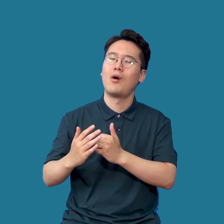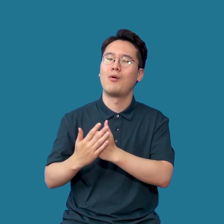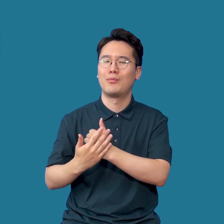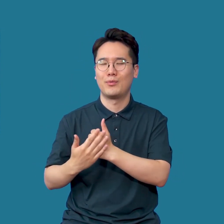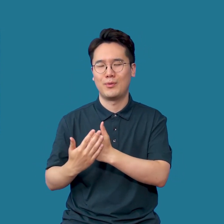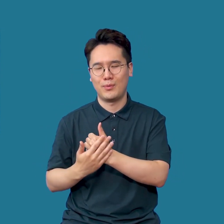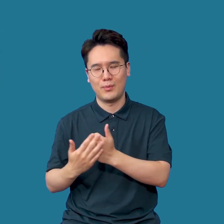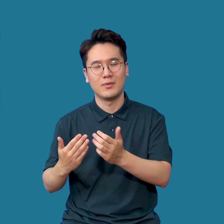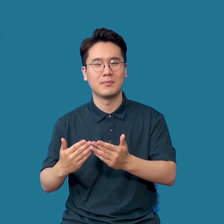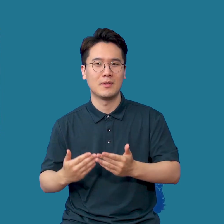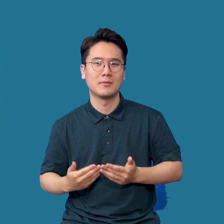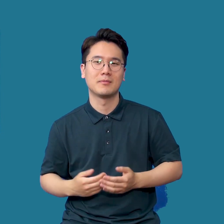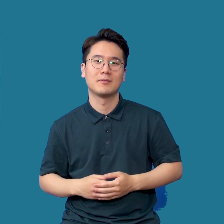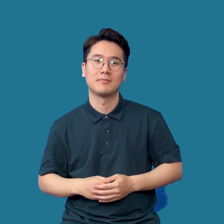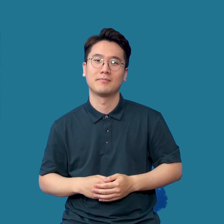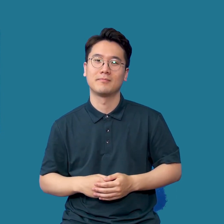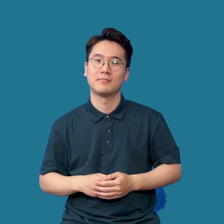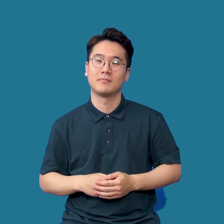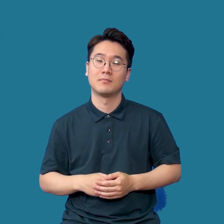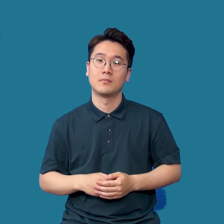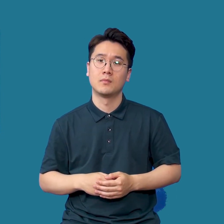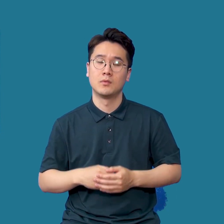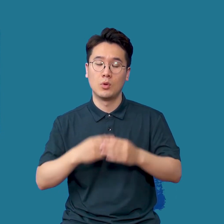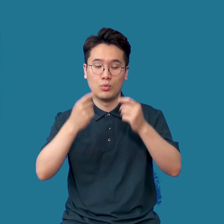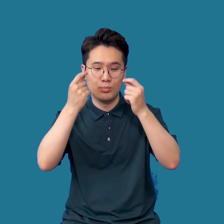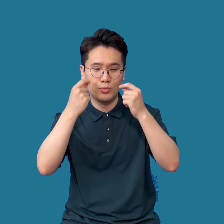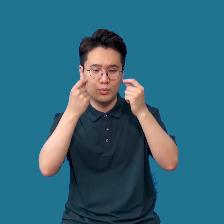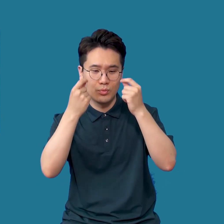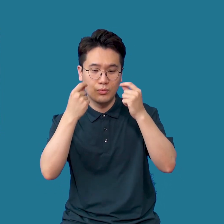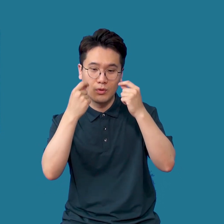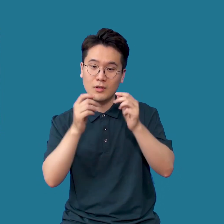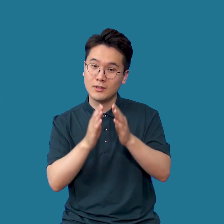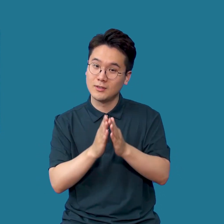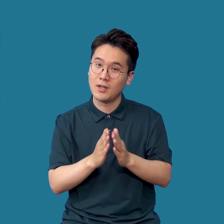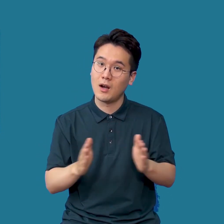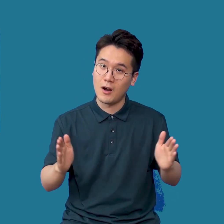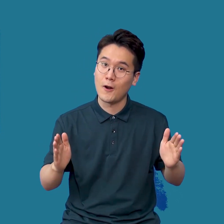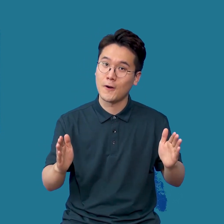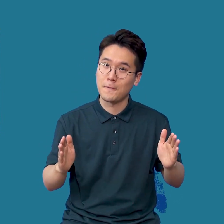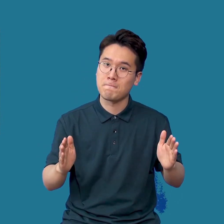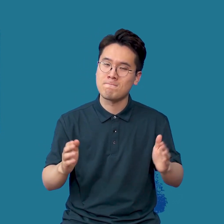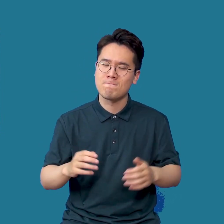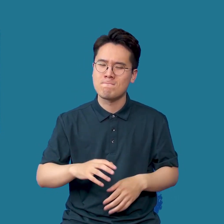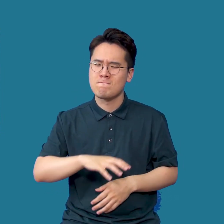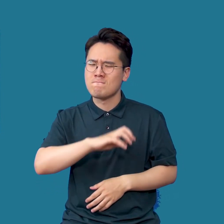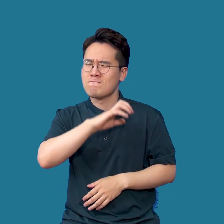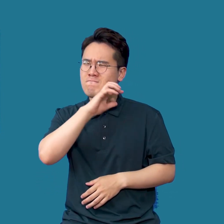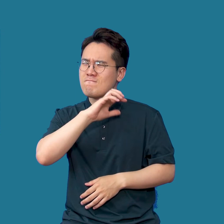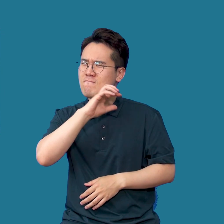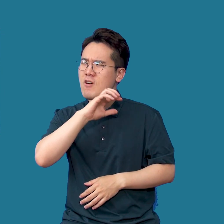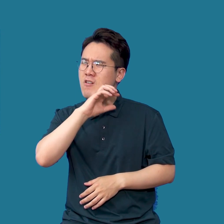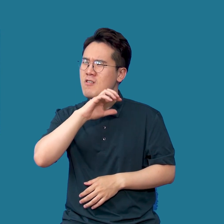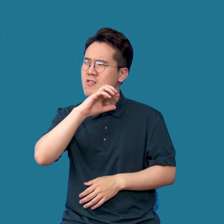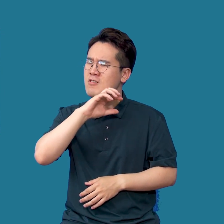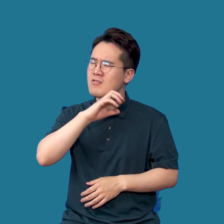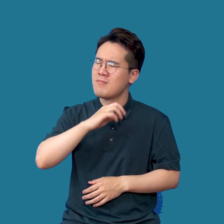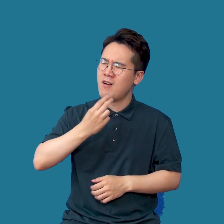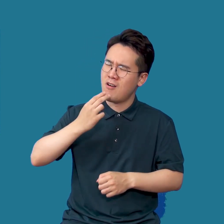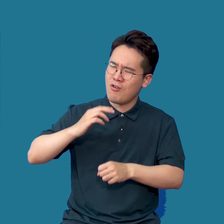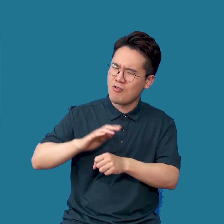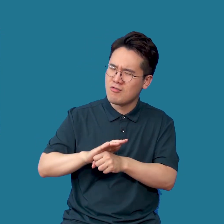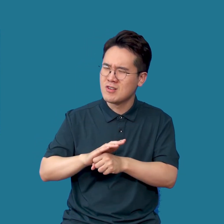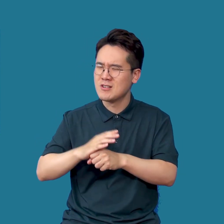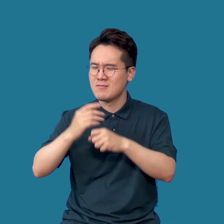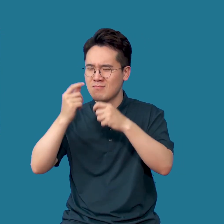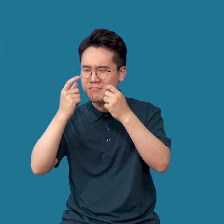그래서 눈물을 흘리는데 그건 지금까지 원망의 눈물을 흘렸던 그 눈물하고는 다른